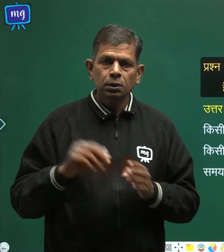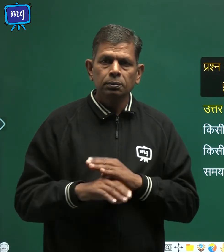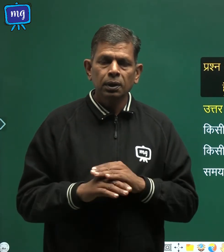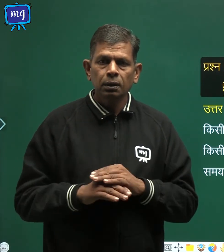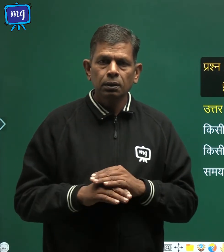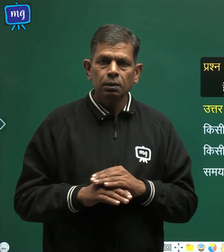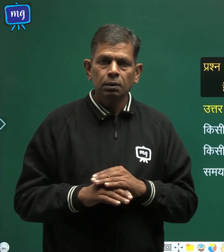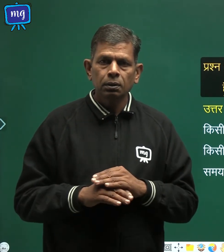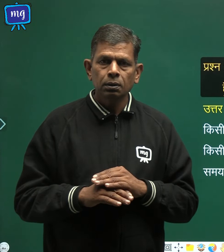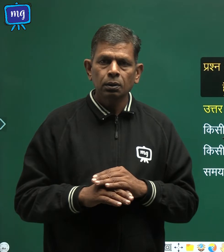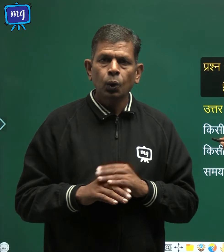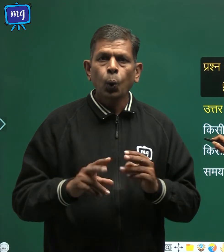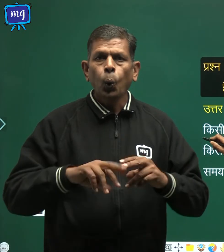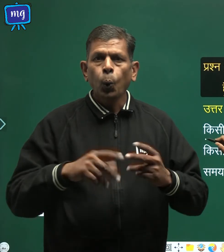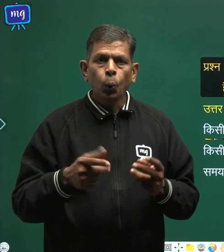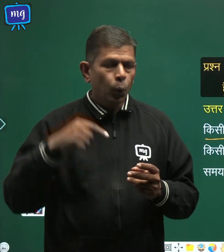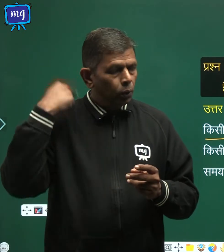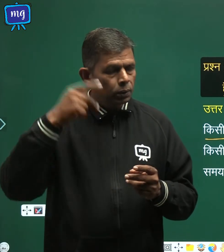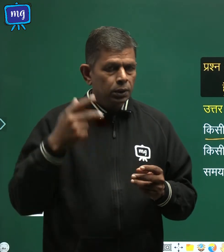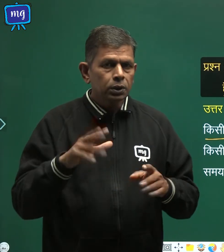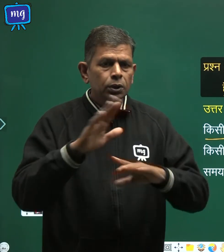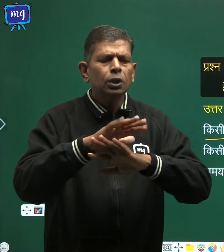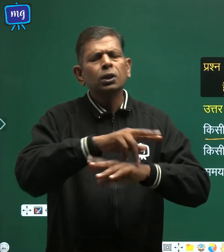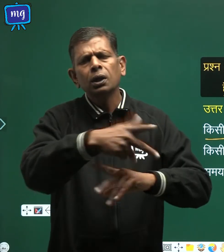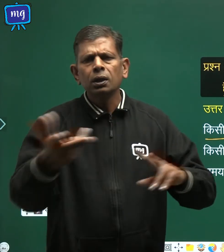जिसमें किसी स्पीशीज का